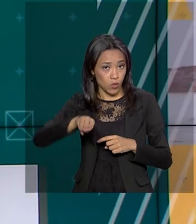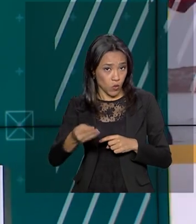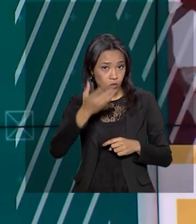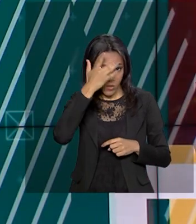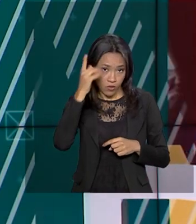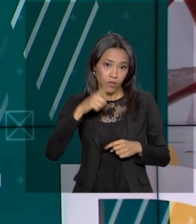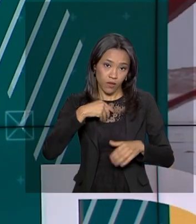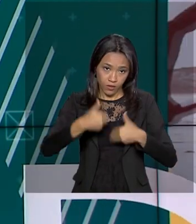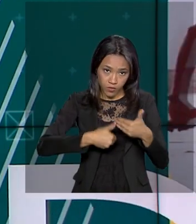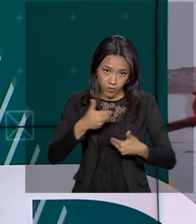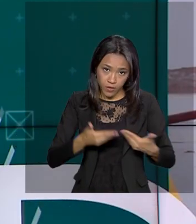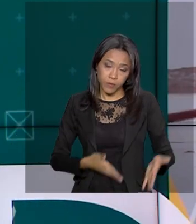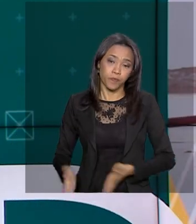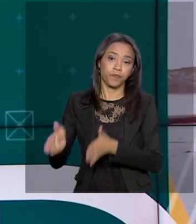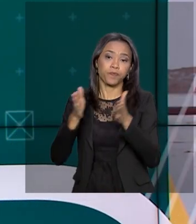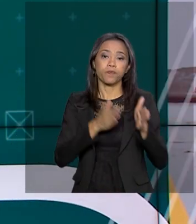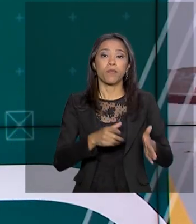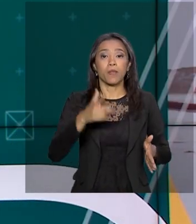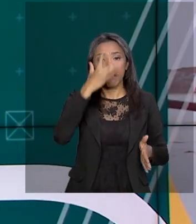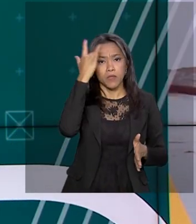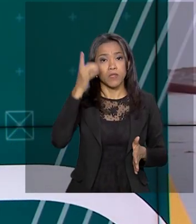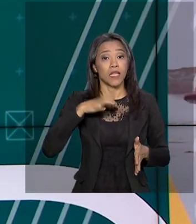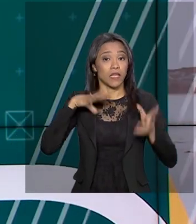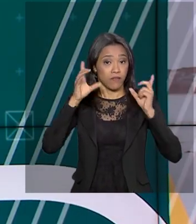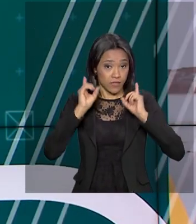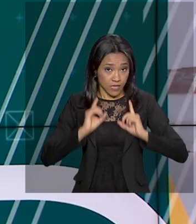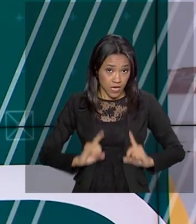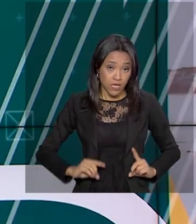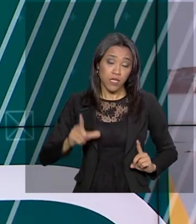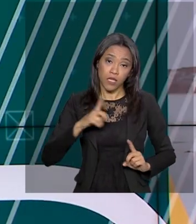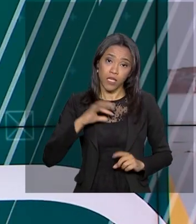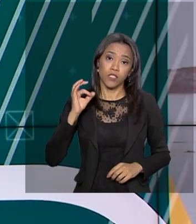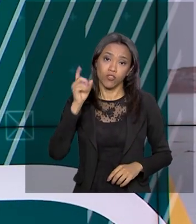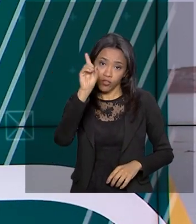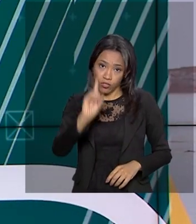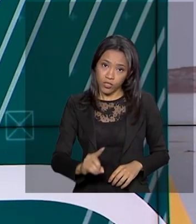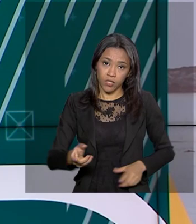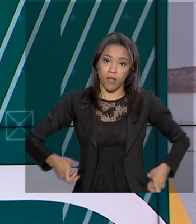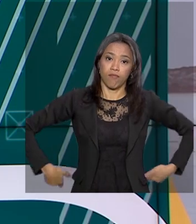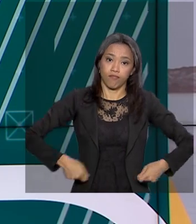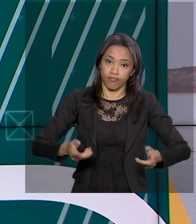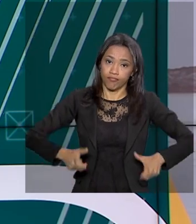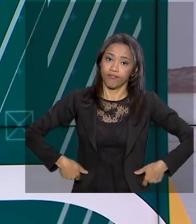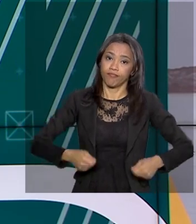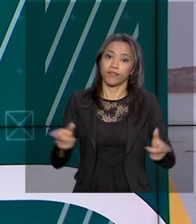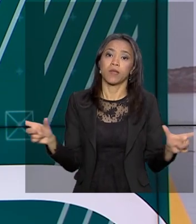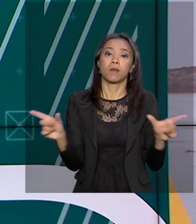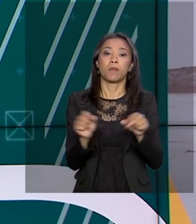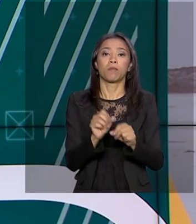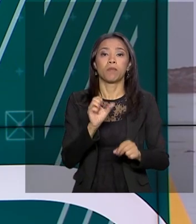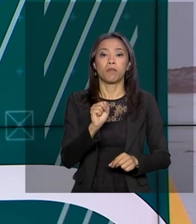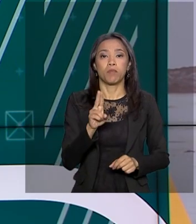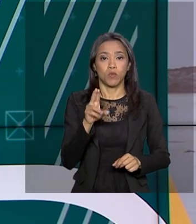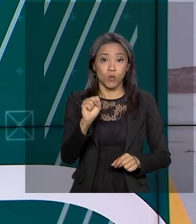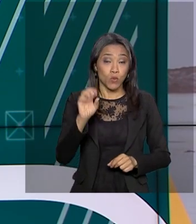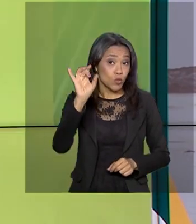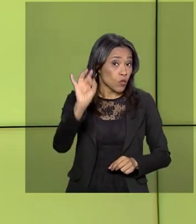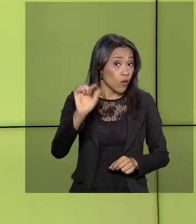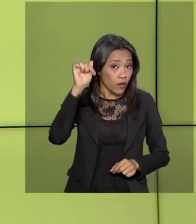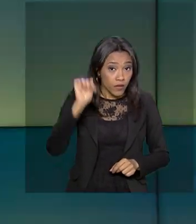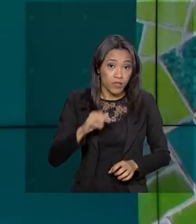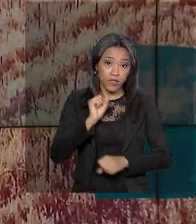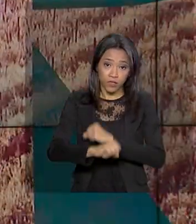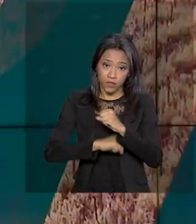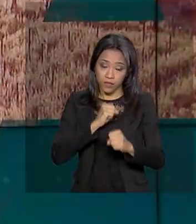E pessoas com deficiência podem ter acesso a cadeiras de rodas pelo Sistema Único de Saúde. Só este ano, o Ministério da